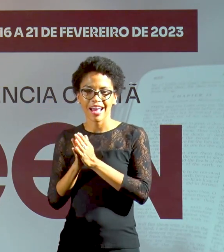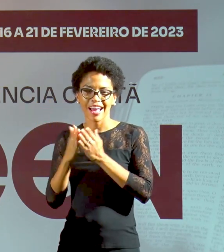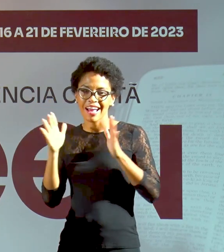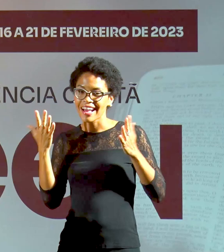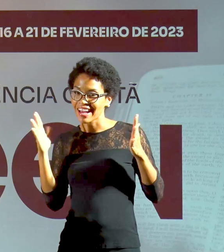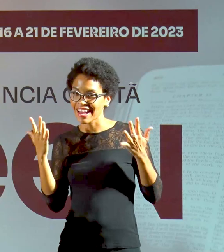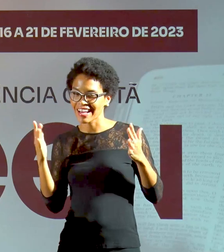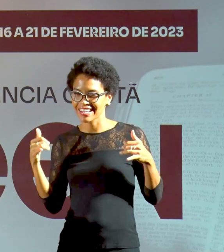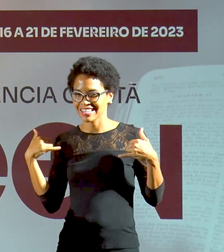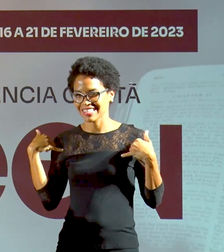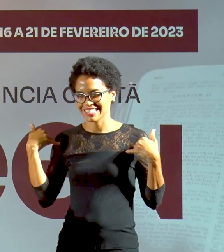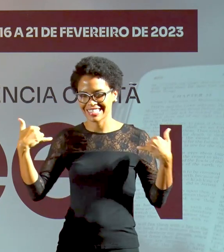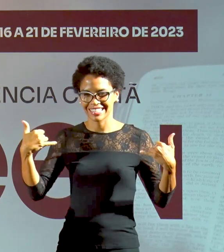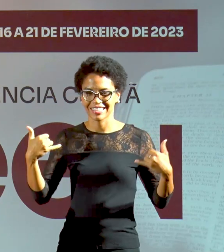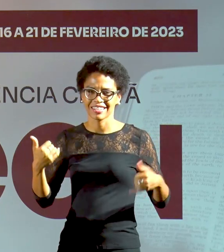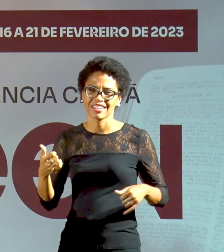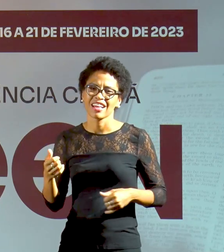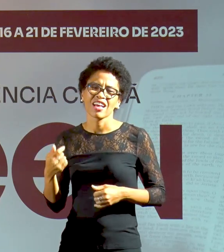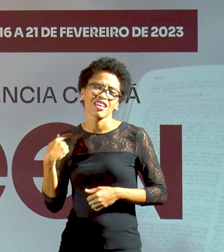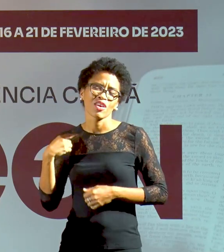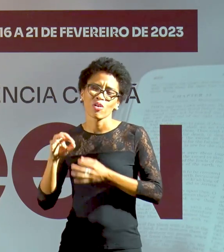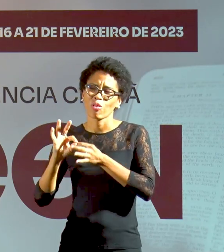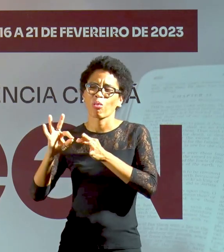eu vou passar o aniversário longe dela